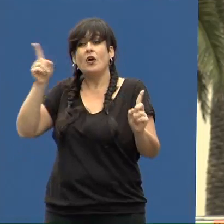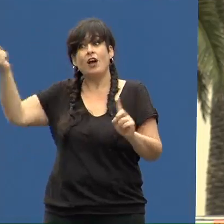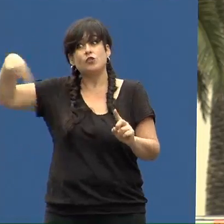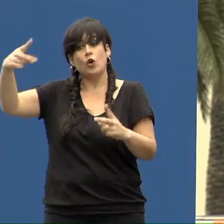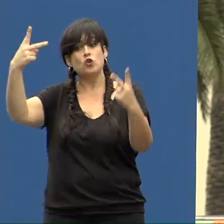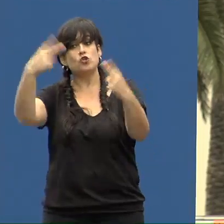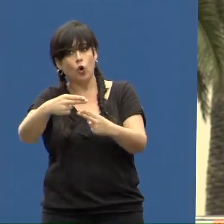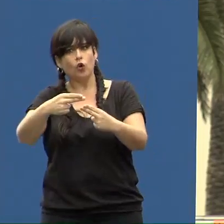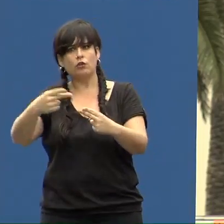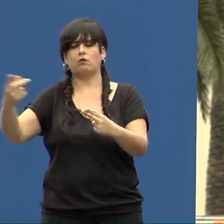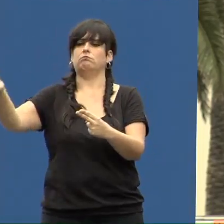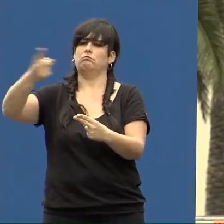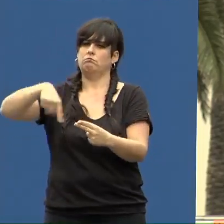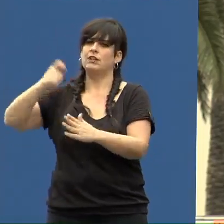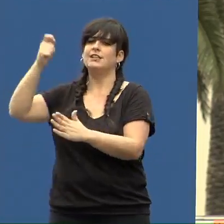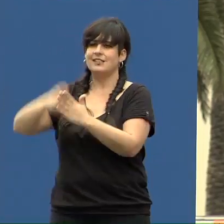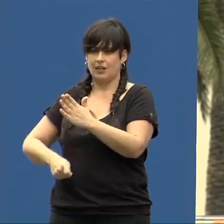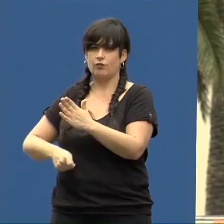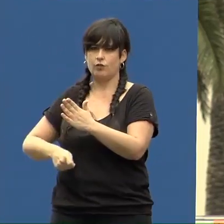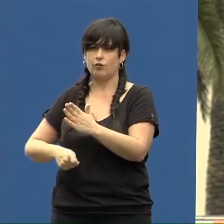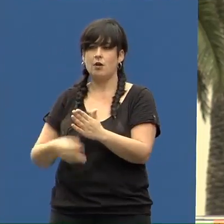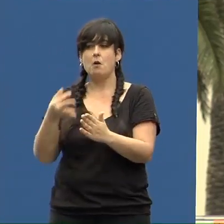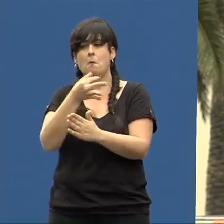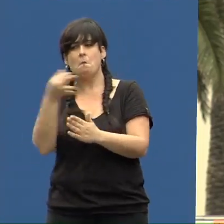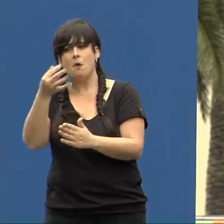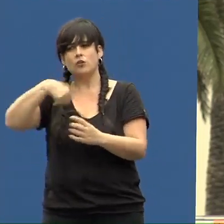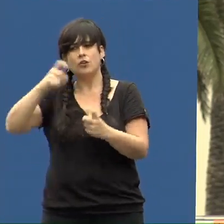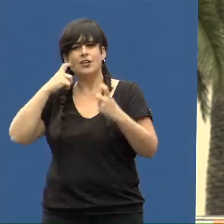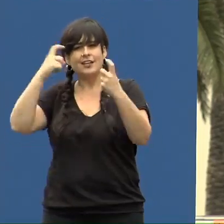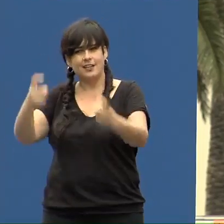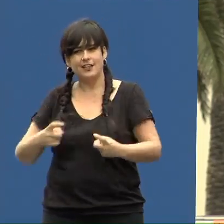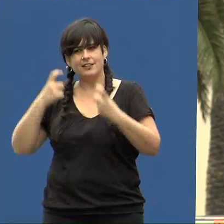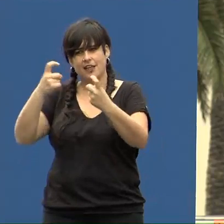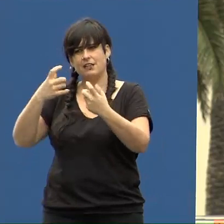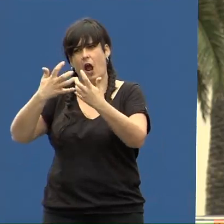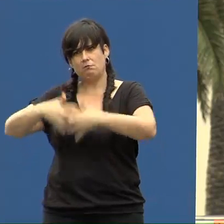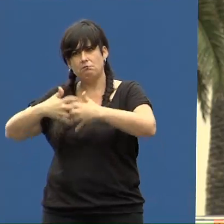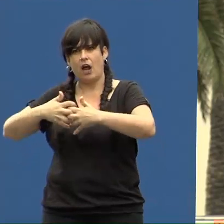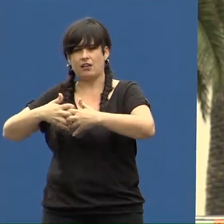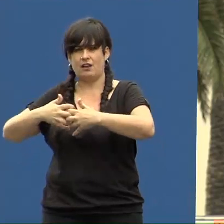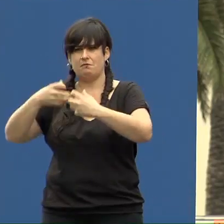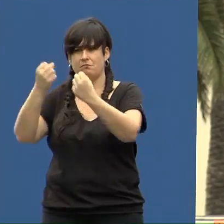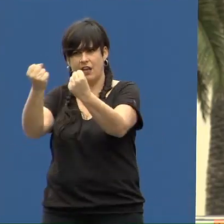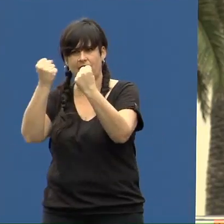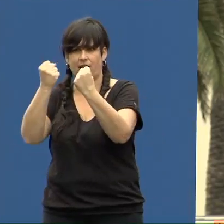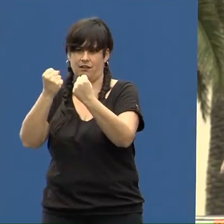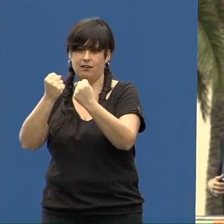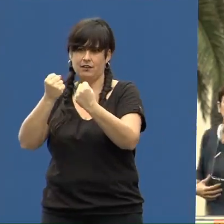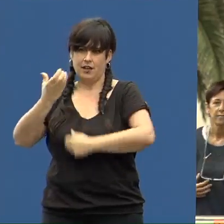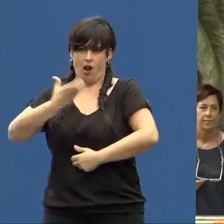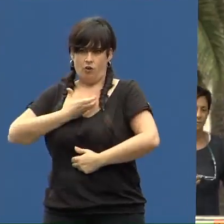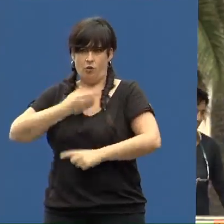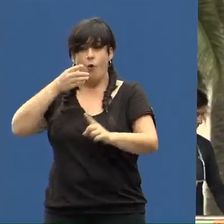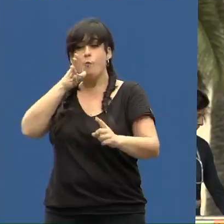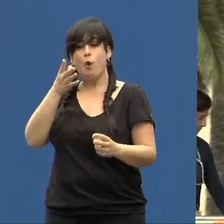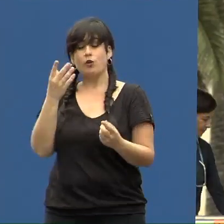en la construcción de un operador energético municipal, porque queremos soberanía, porque queremos recuperar los bienes